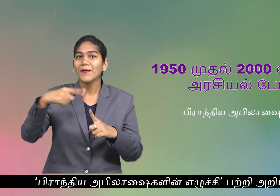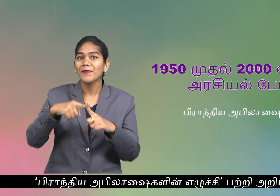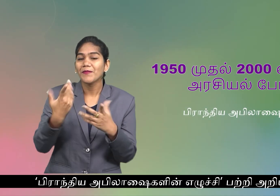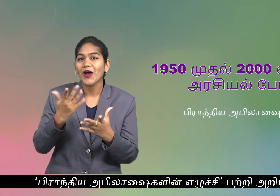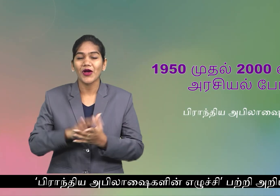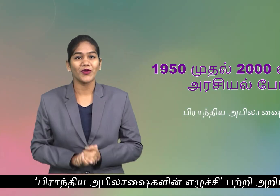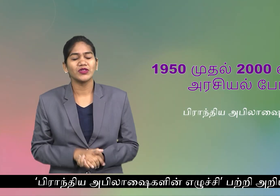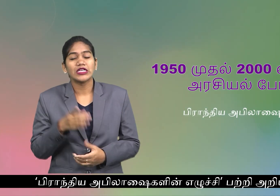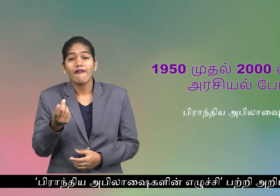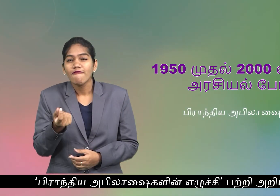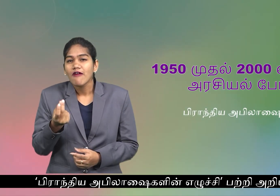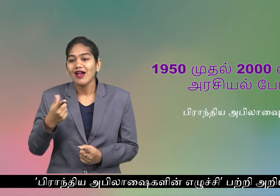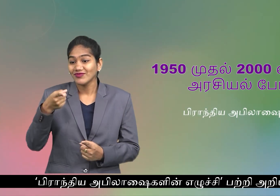போகிறோம்.